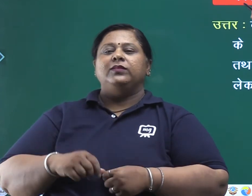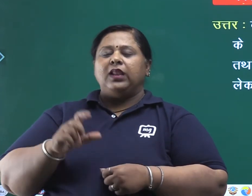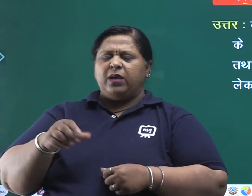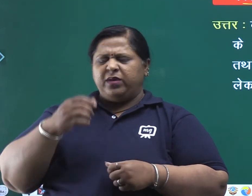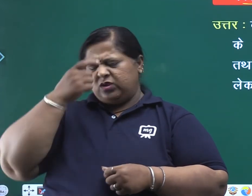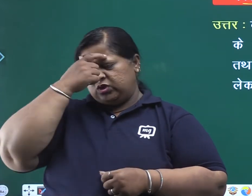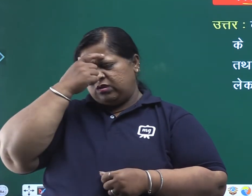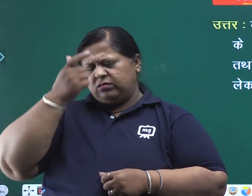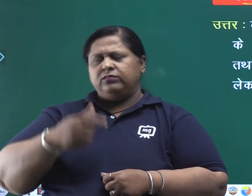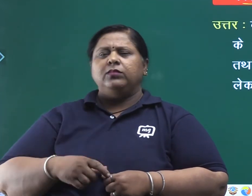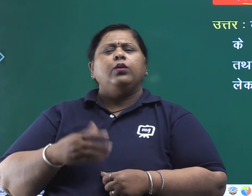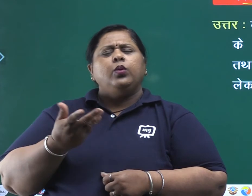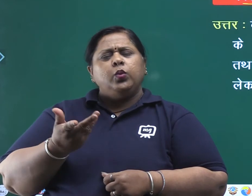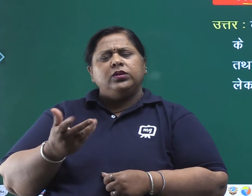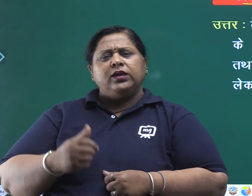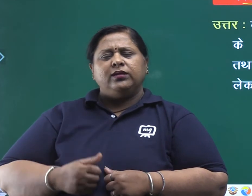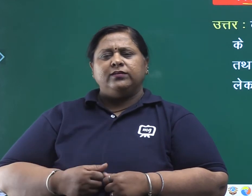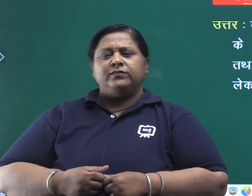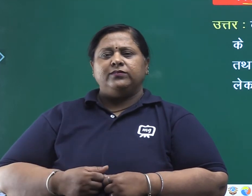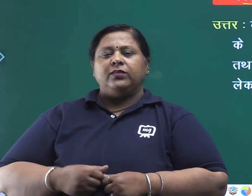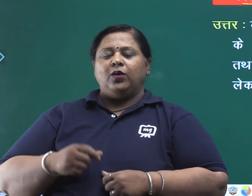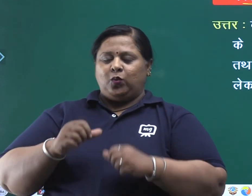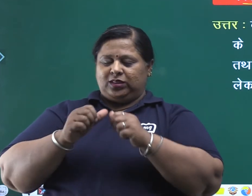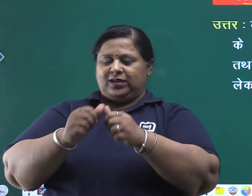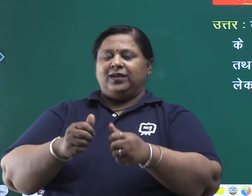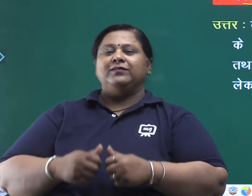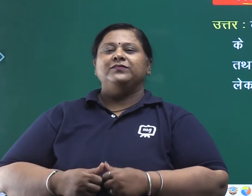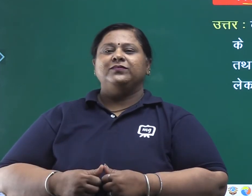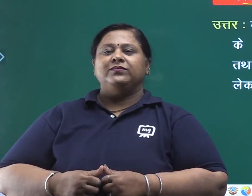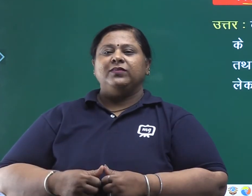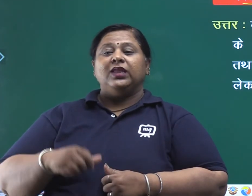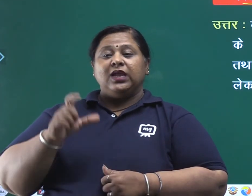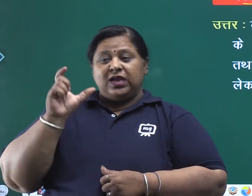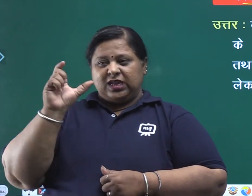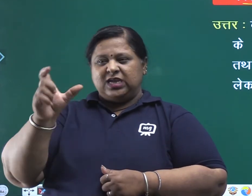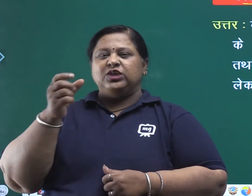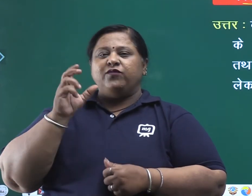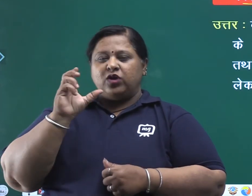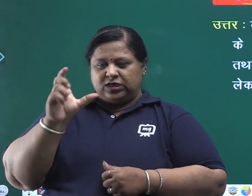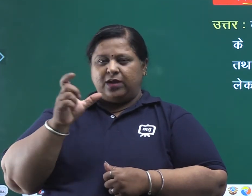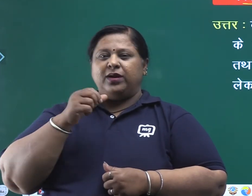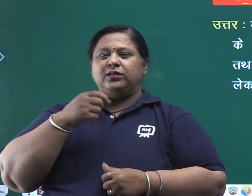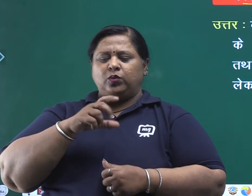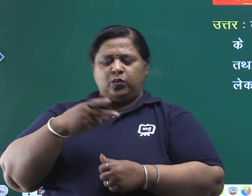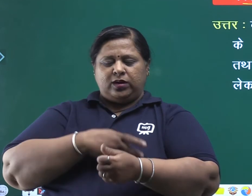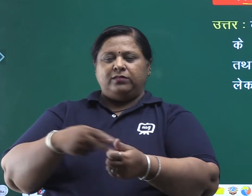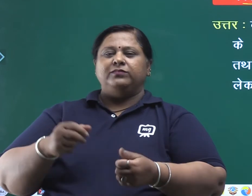परेशान क्यों थे? उत्तर है केशव व श्यामा